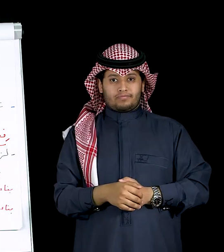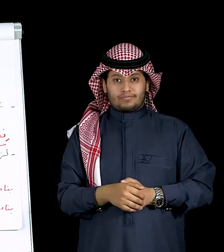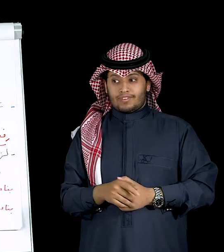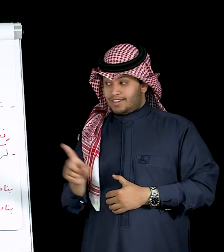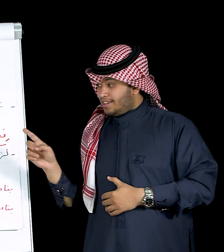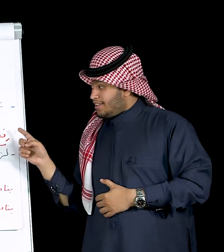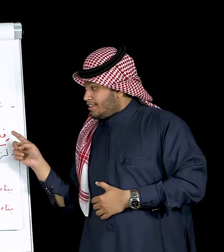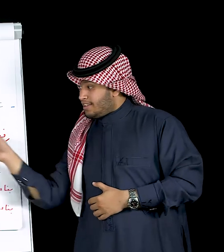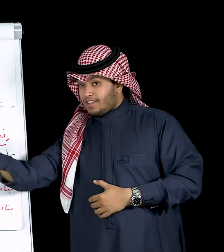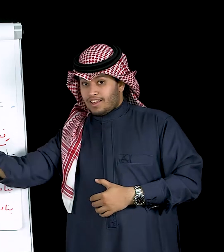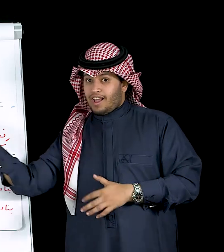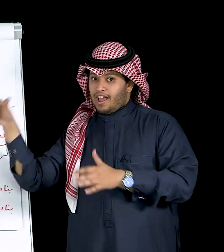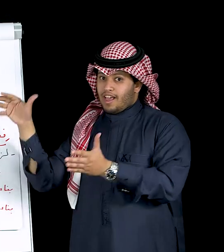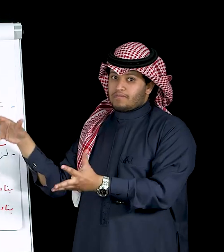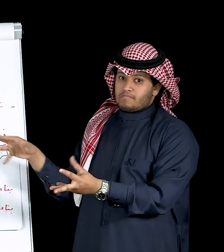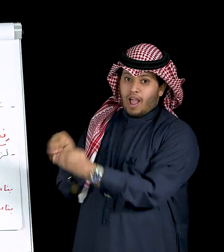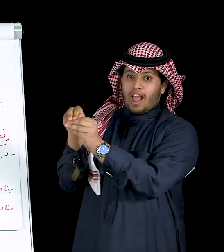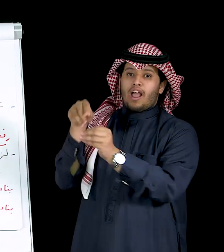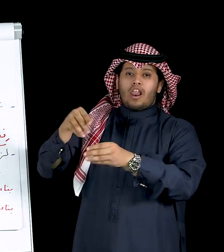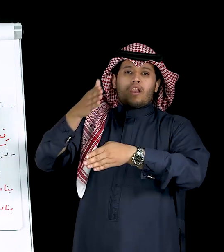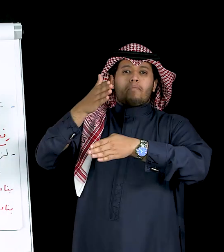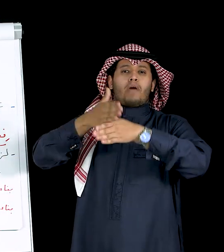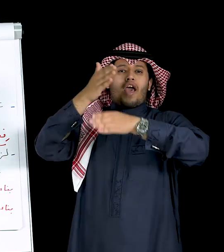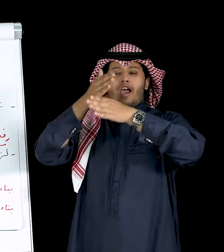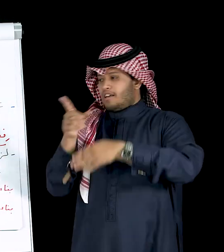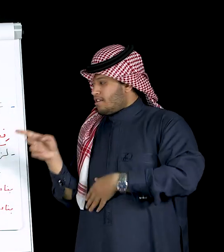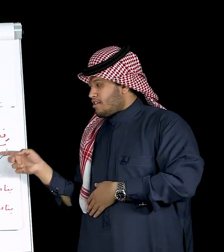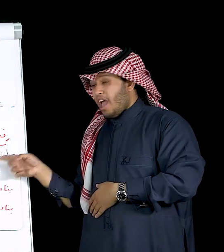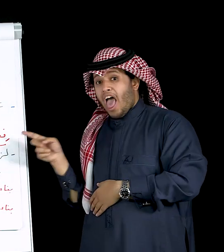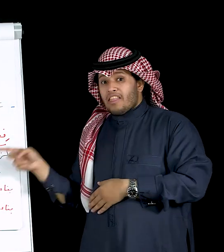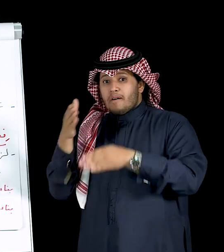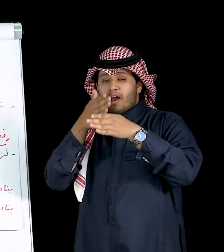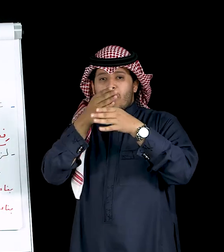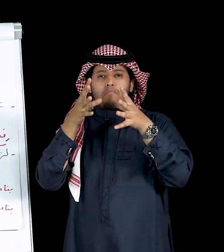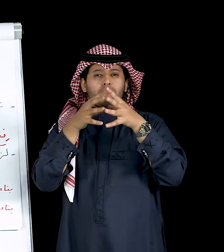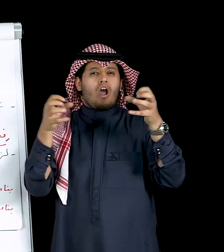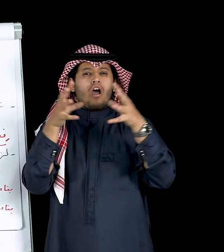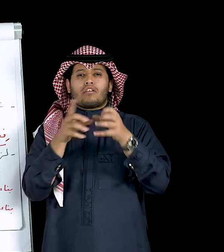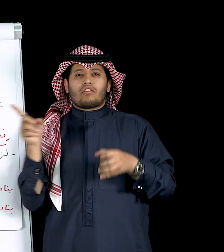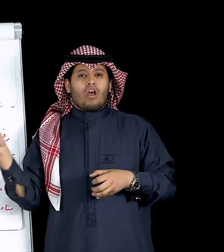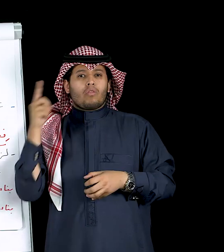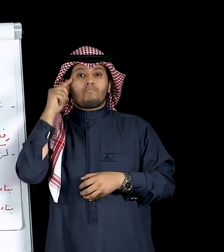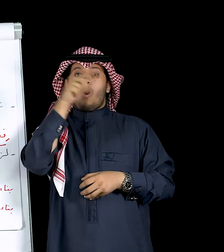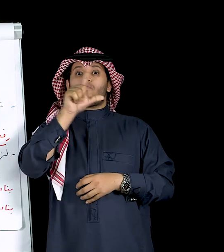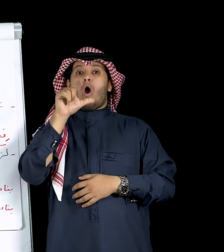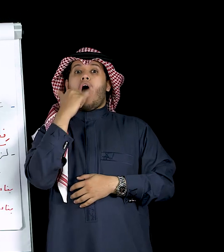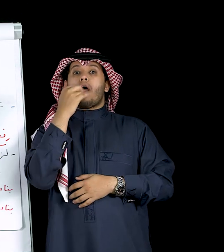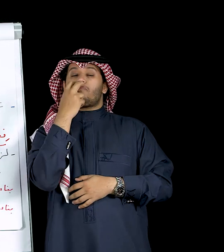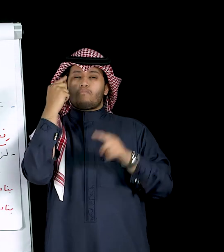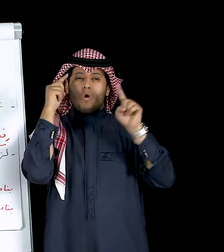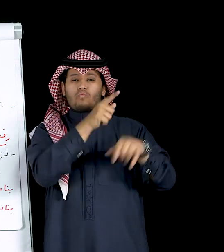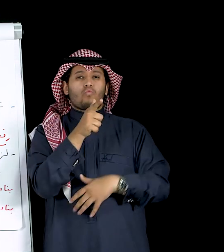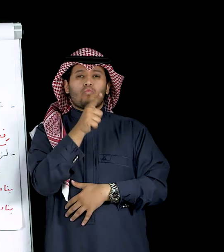وبعد ذلك تعريف البناء، حيث أنه عرف لدى النحويين